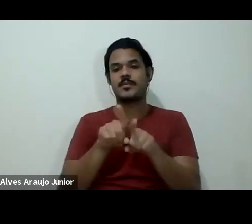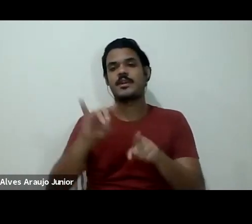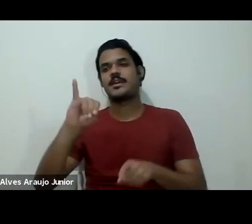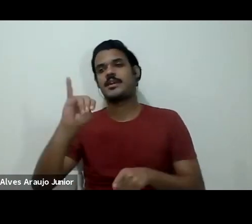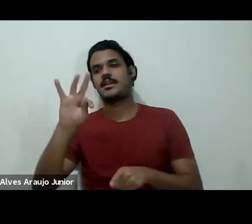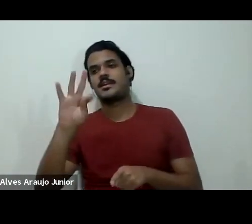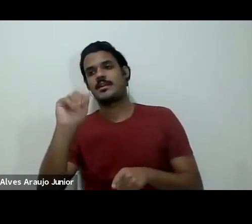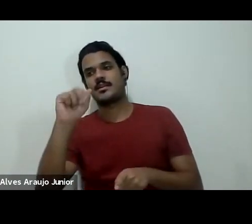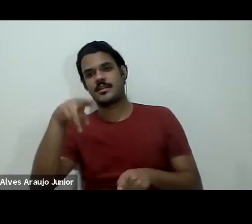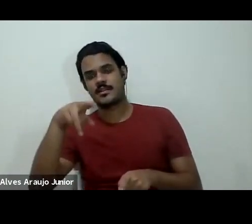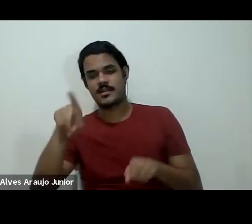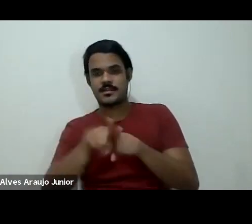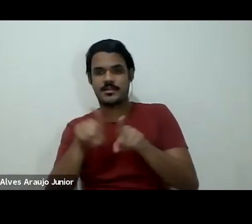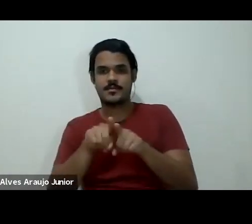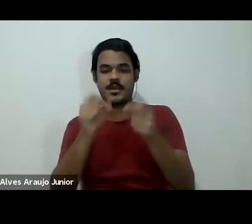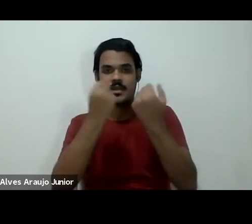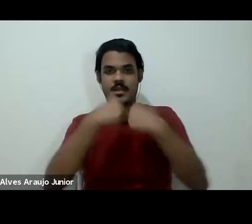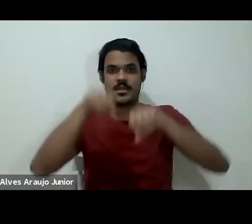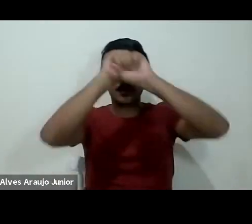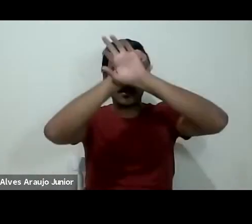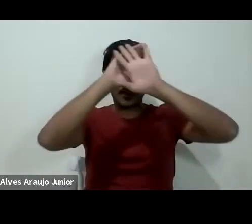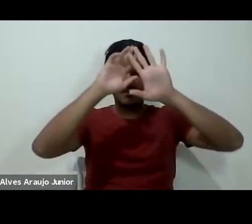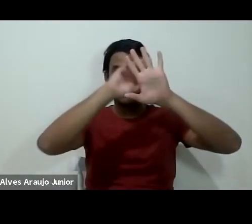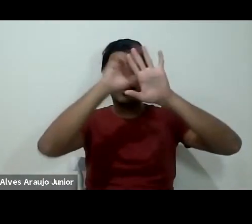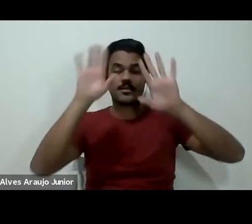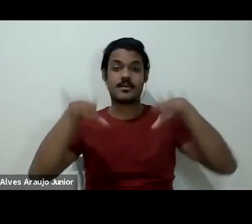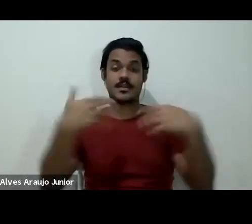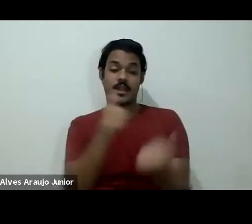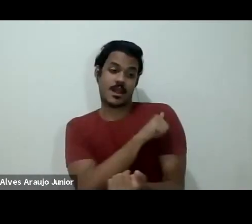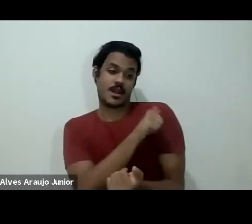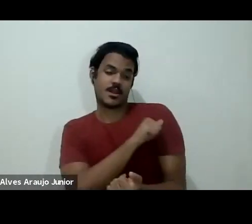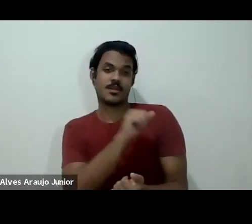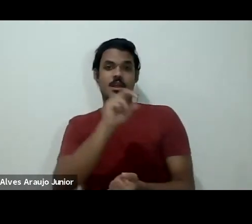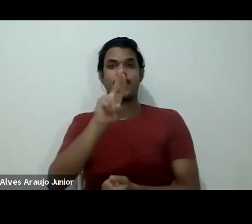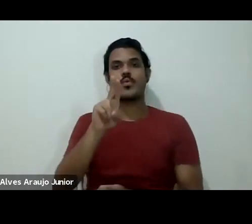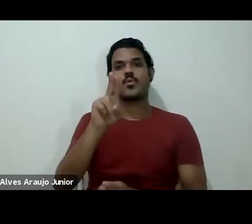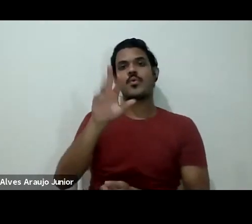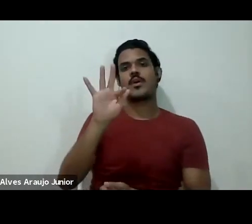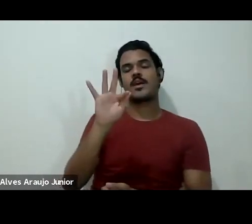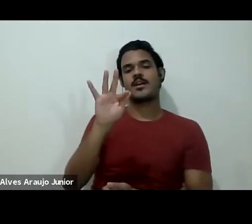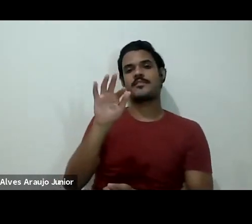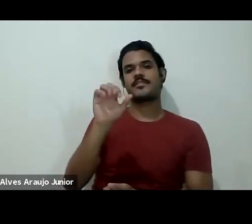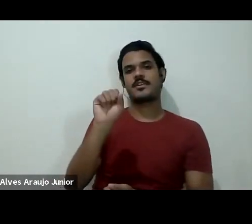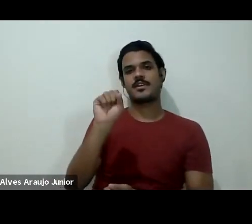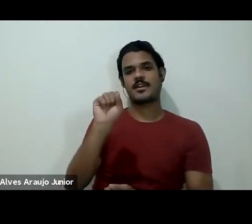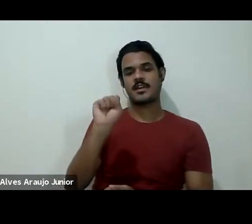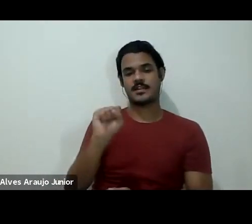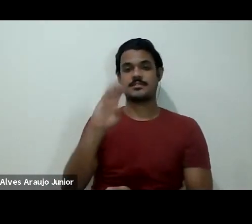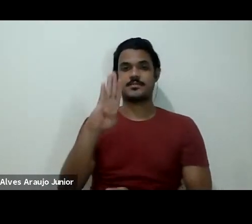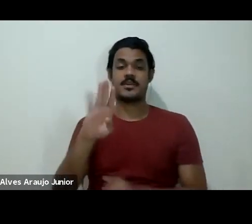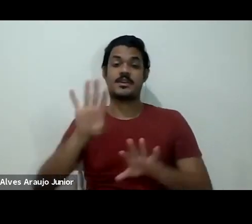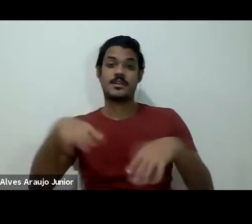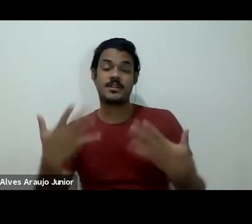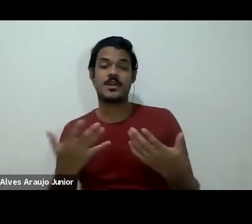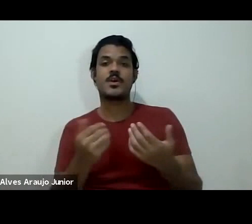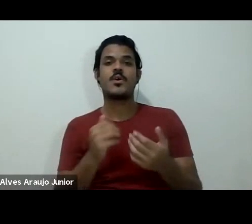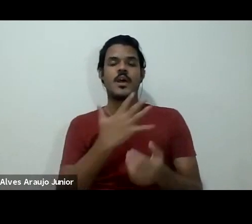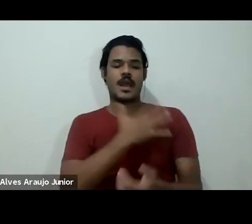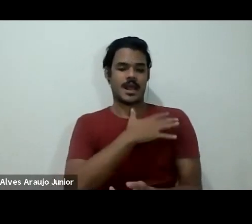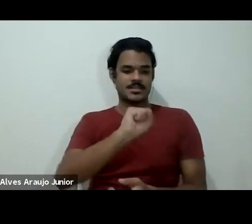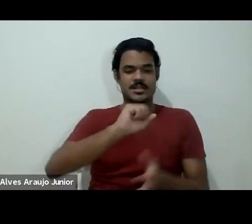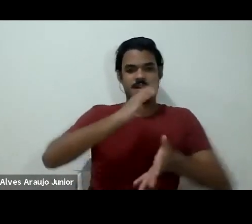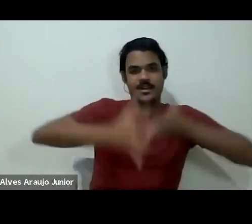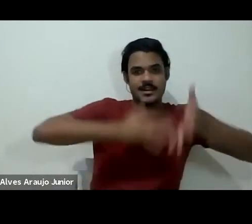do Oriqui. E é aluna estudante da UFSB também. O Axé Libras, parabéns, professora Deise,